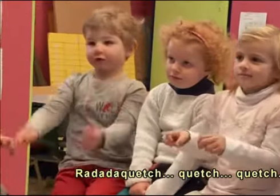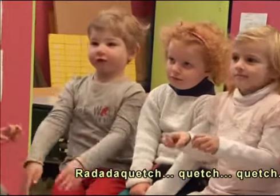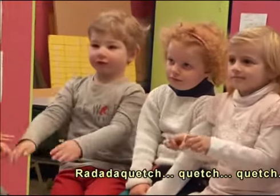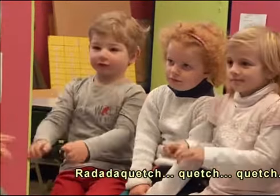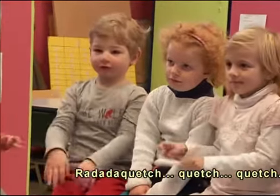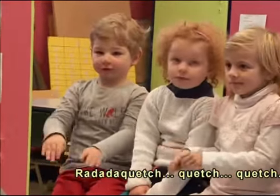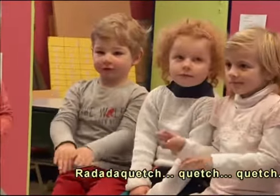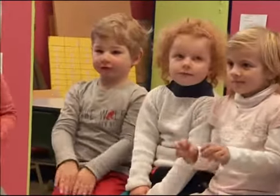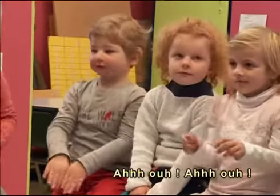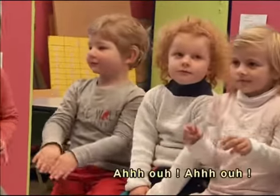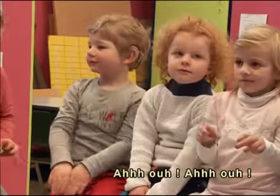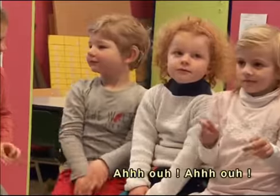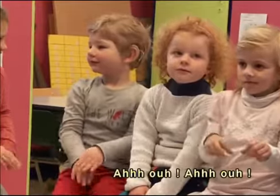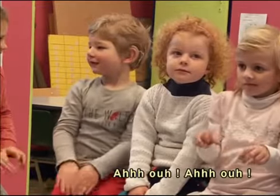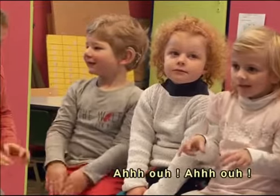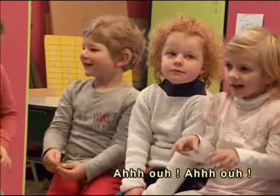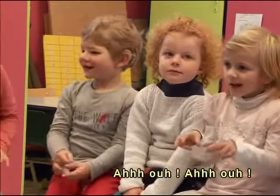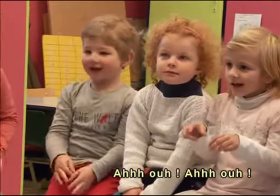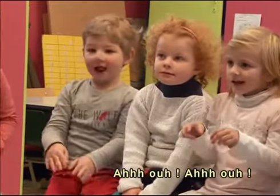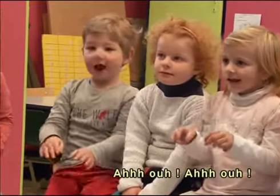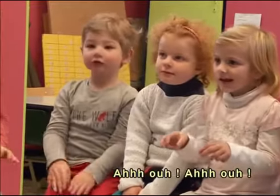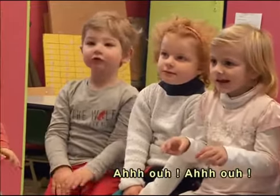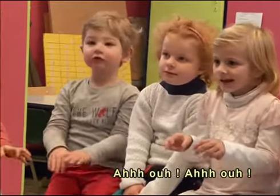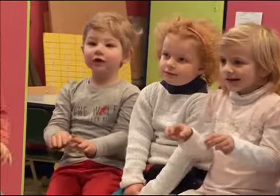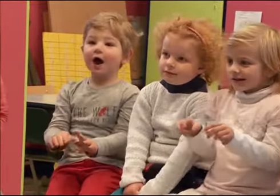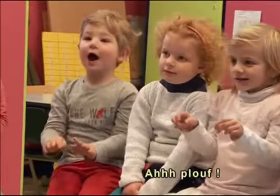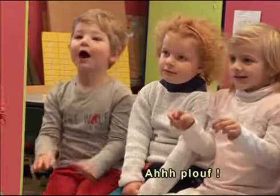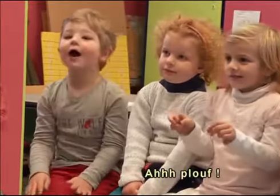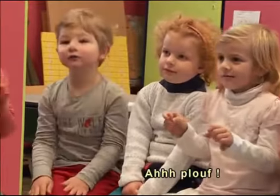quetch, quetch, quetch. Ah,